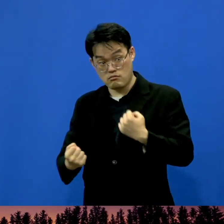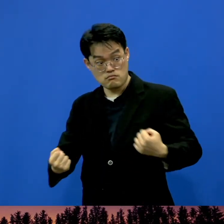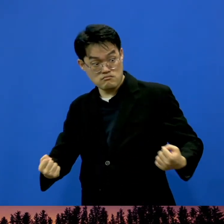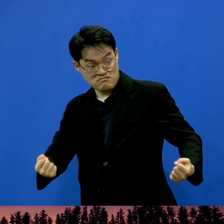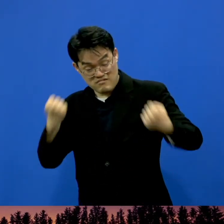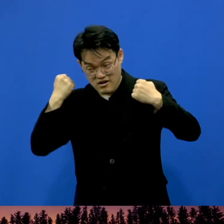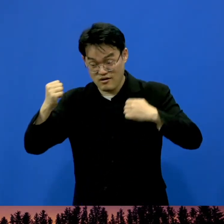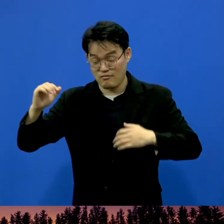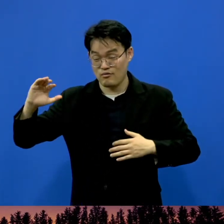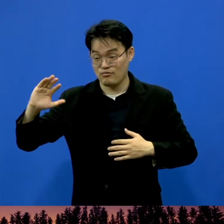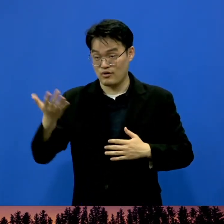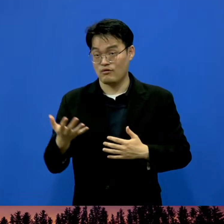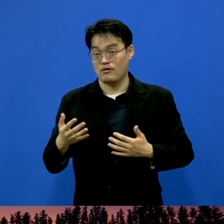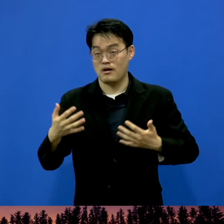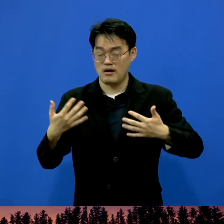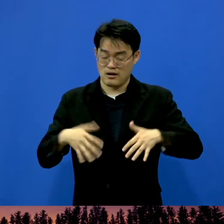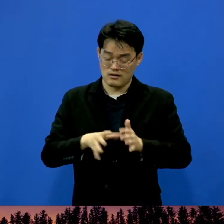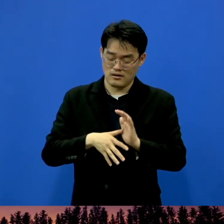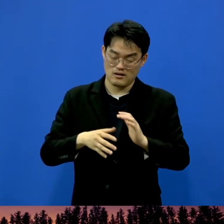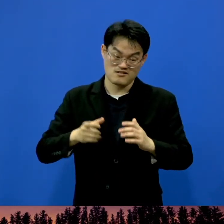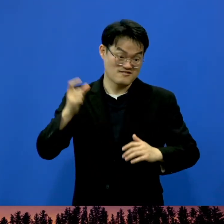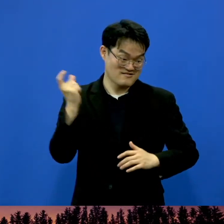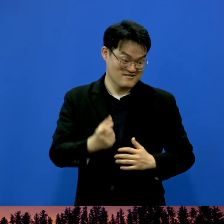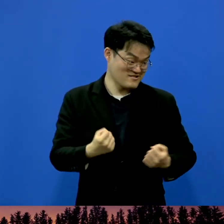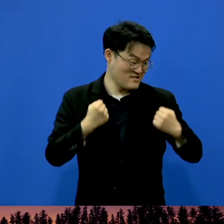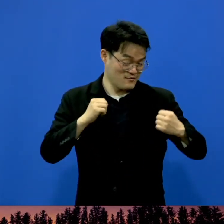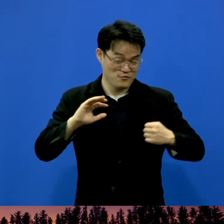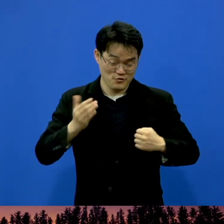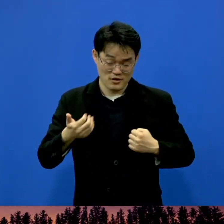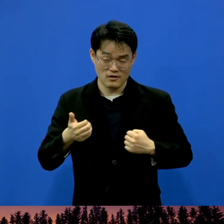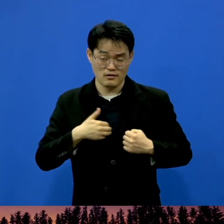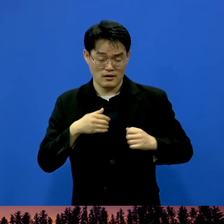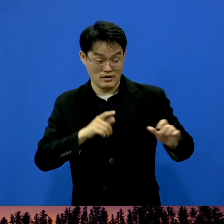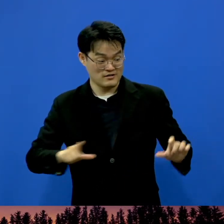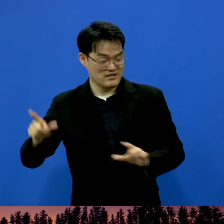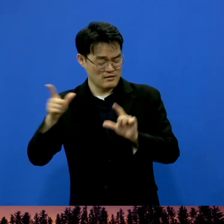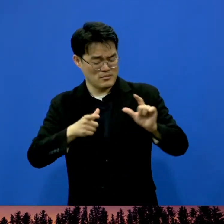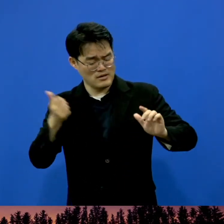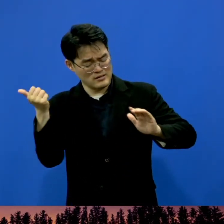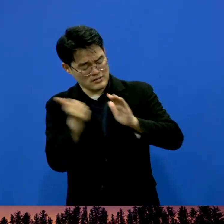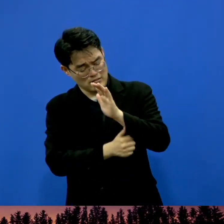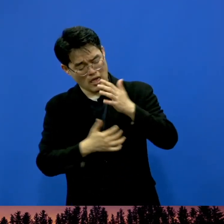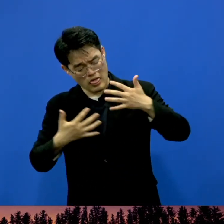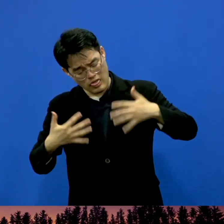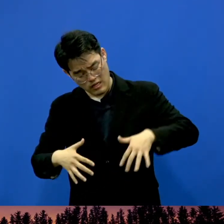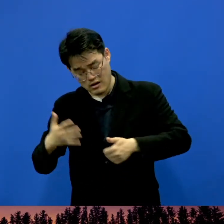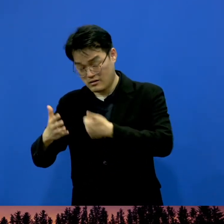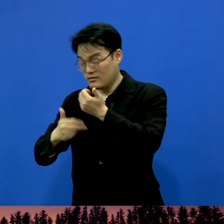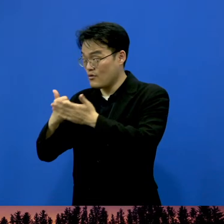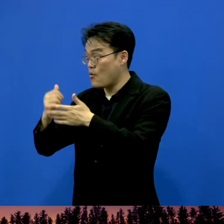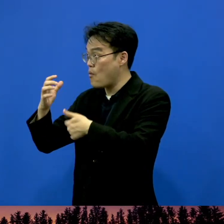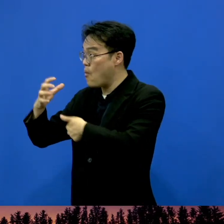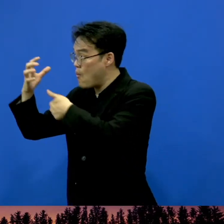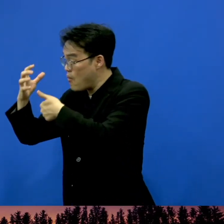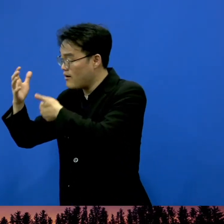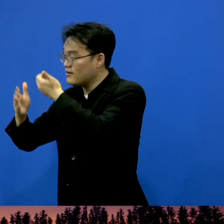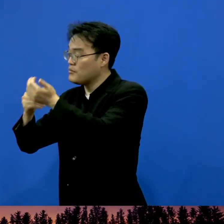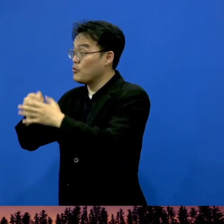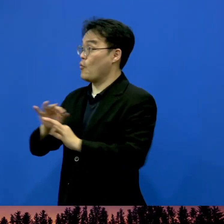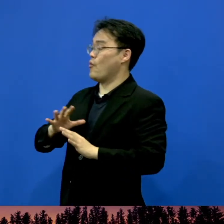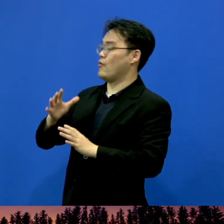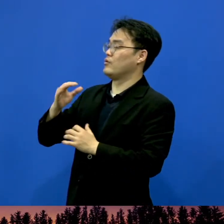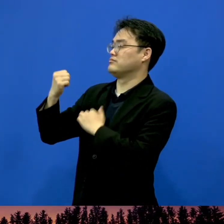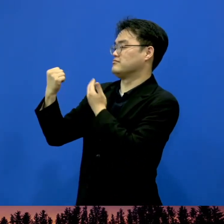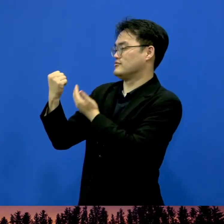약할 때 강함 대신에 찬양만 부르는 게 아니라 오늘 내 삶의 실패와 약함마저도 하나님이 사용하셔서 하나님의 놀라운 능력과